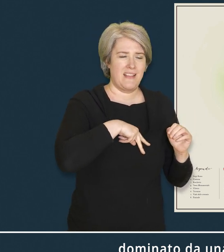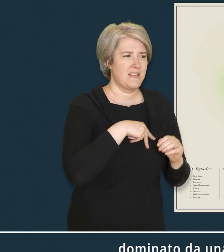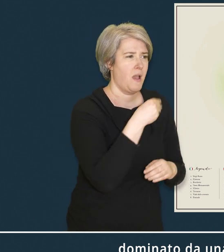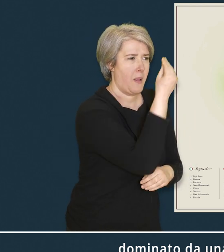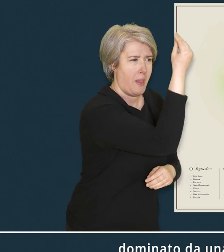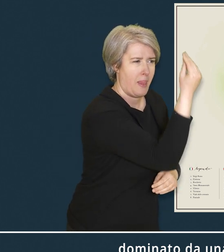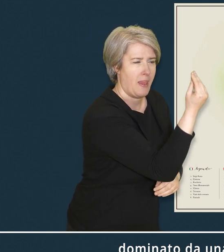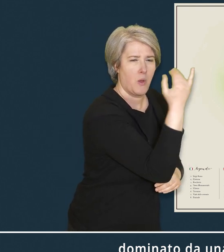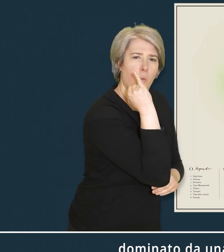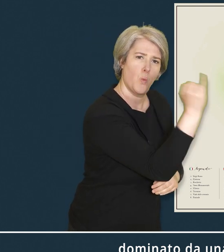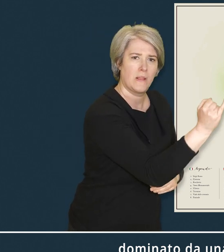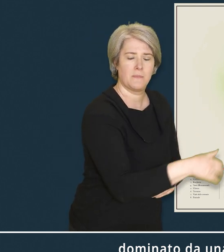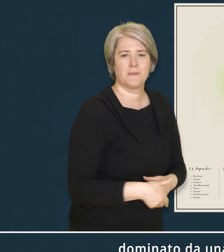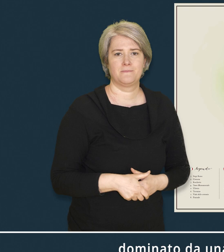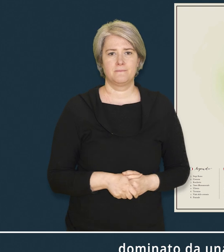proprietà.